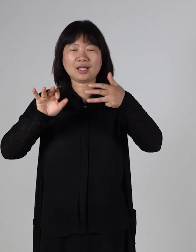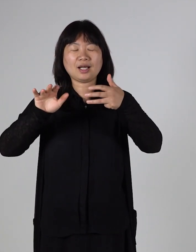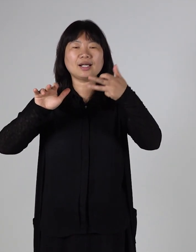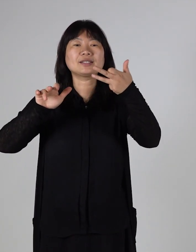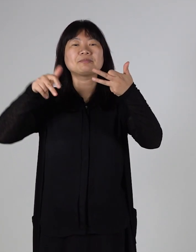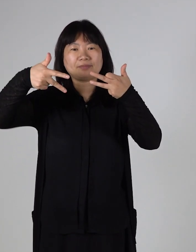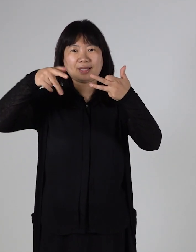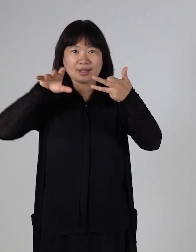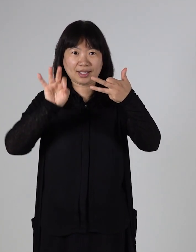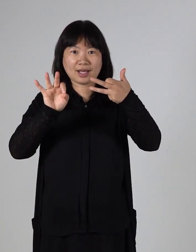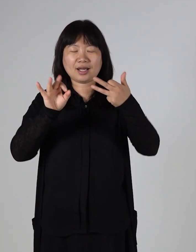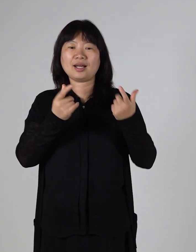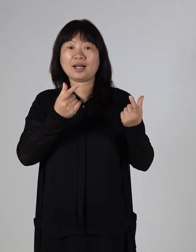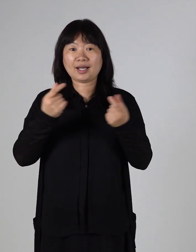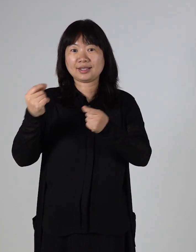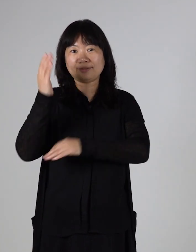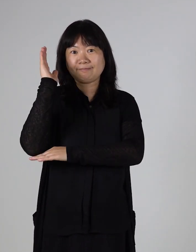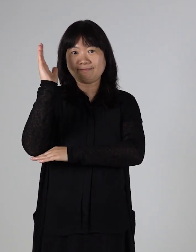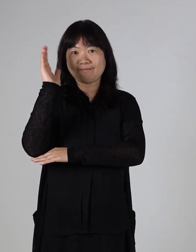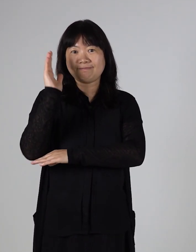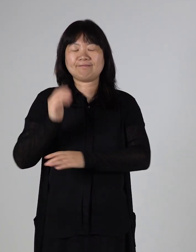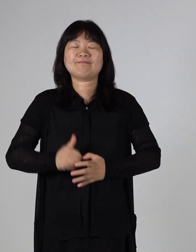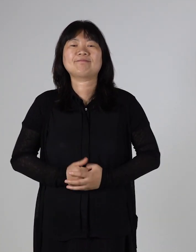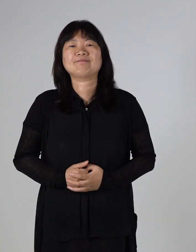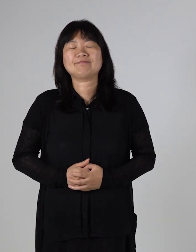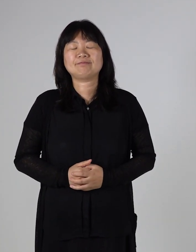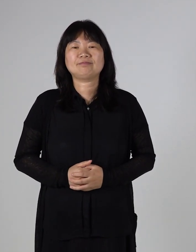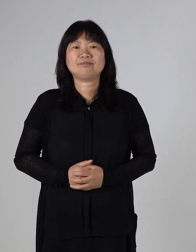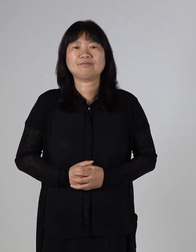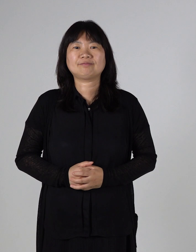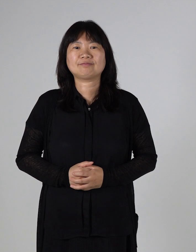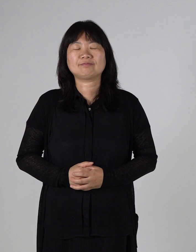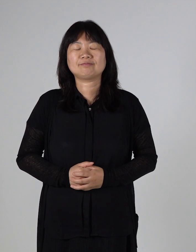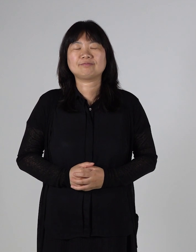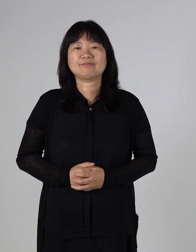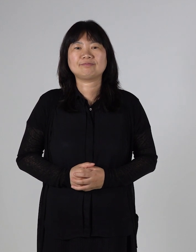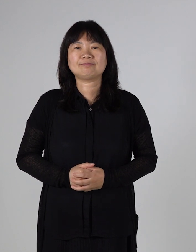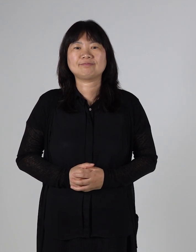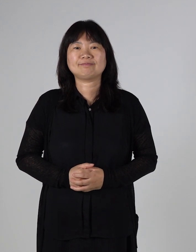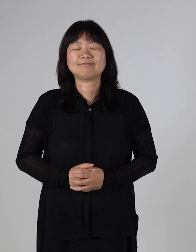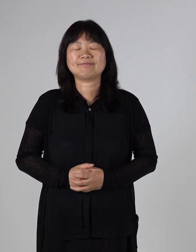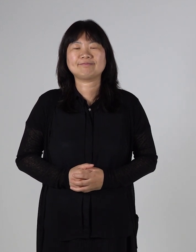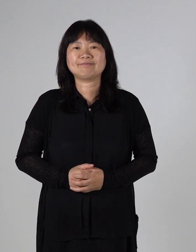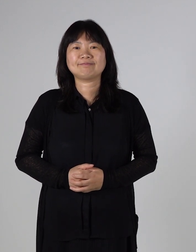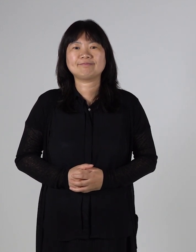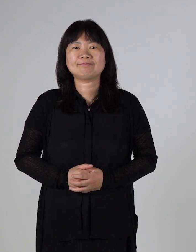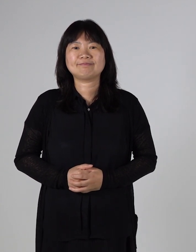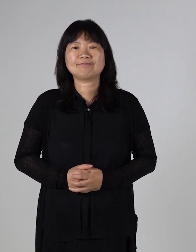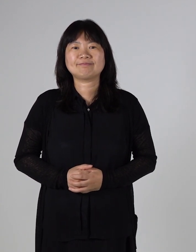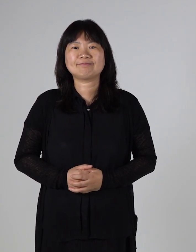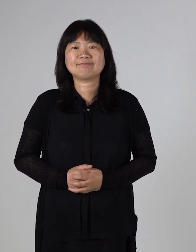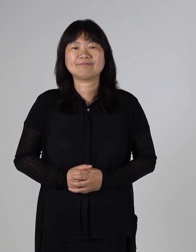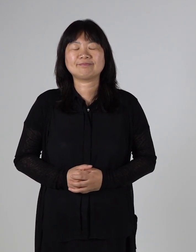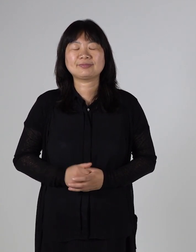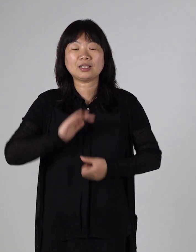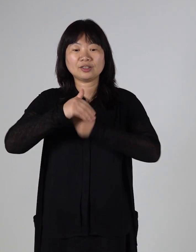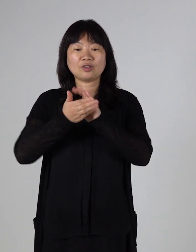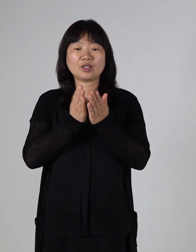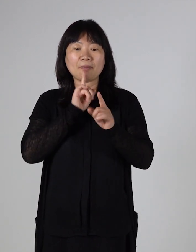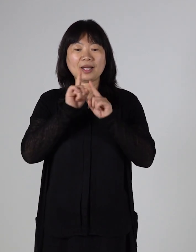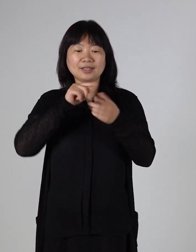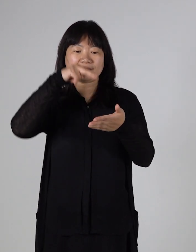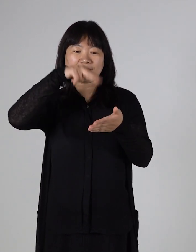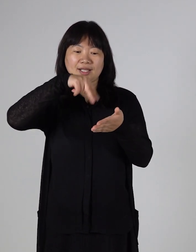18장을 좀 함께 나누겠는데, 여러분 이렇게 쭉 사회자 안내를 따라 봉독하다